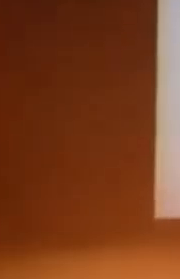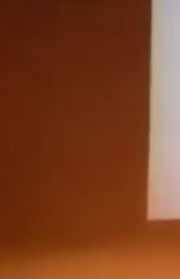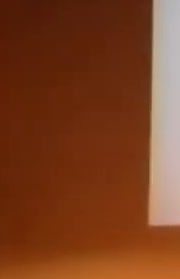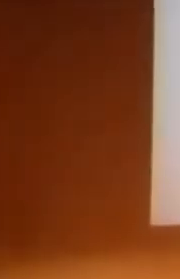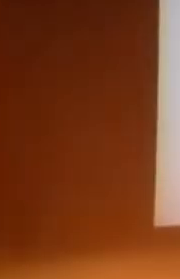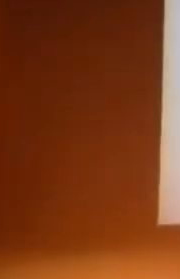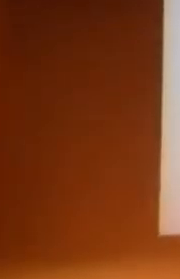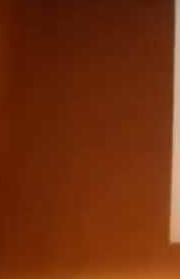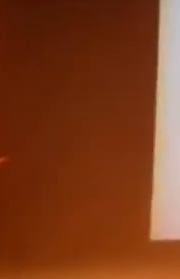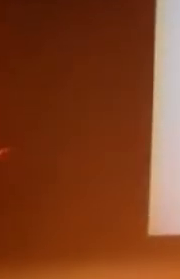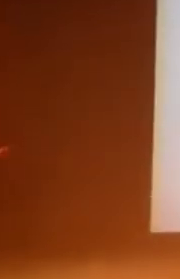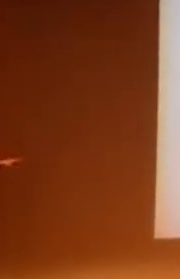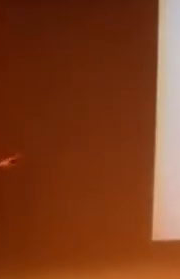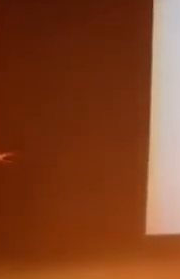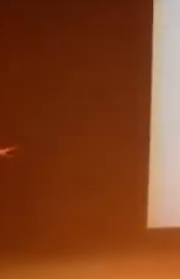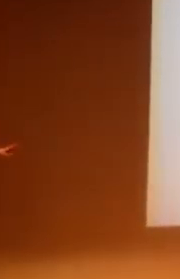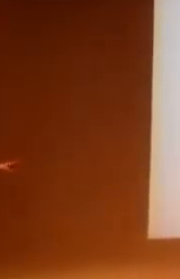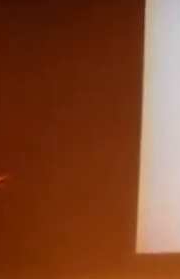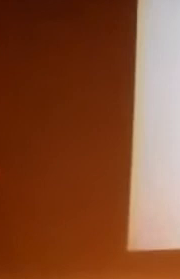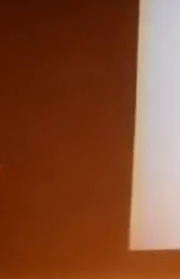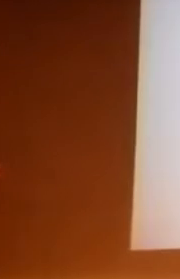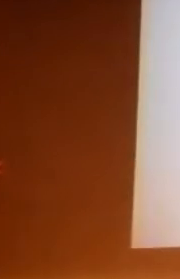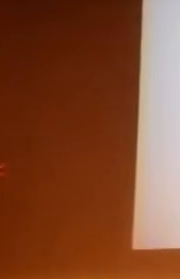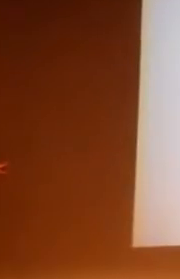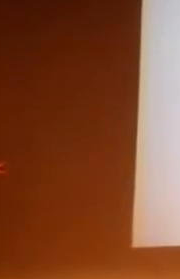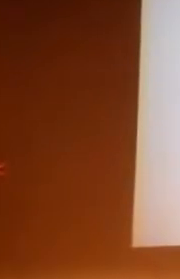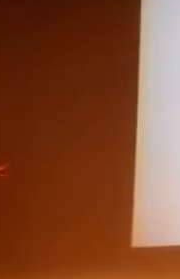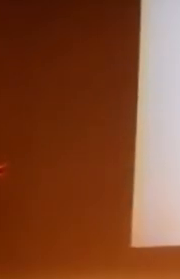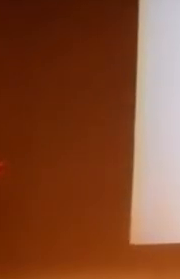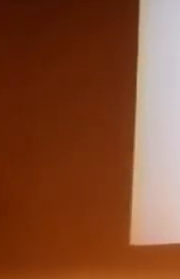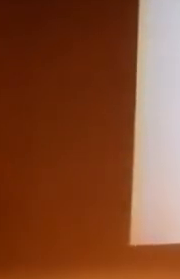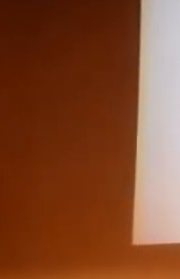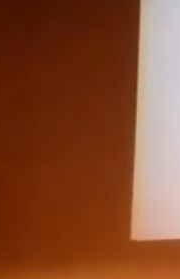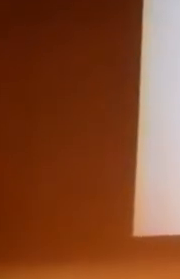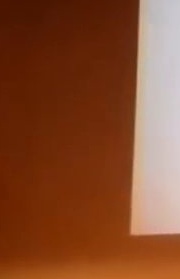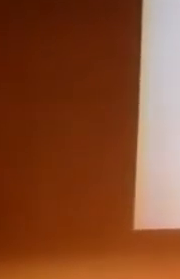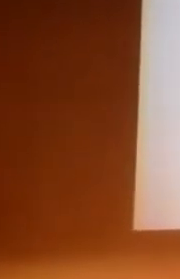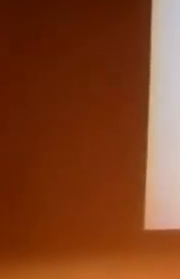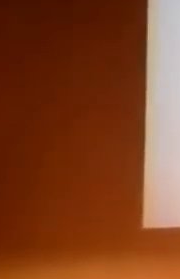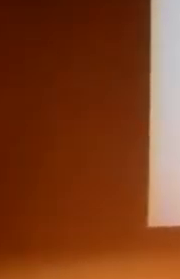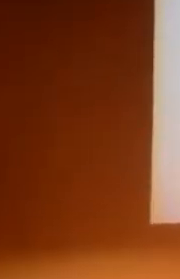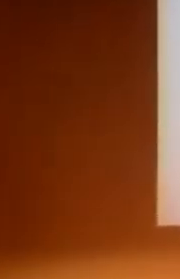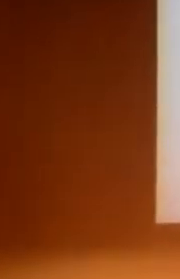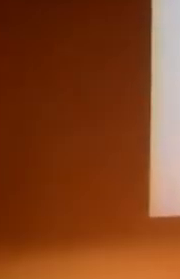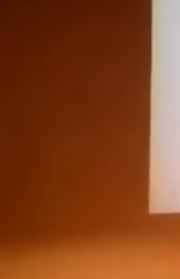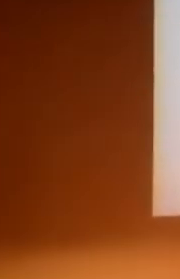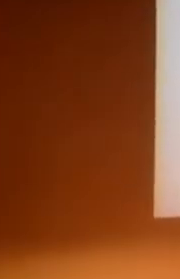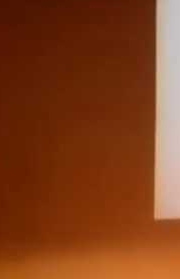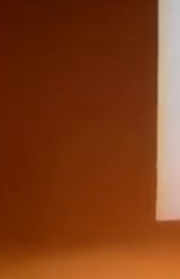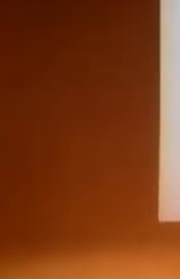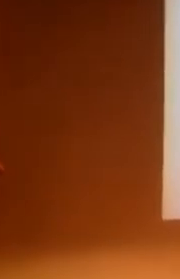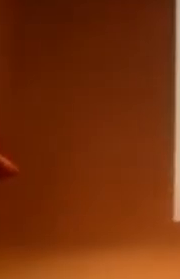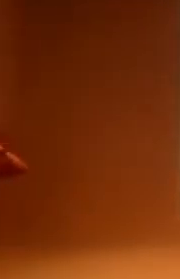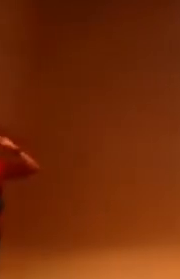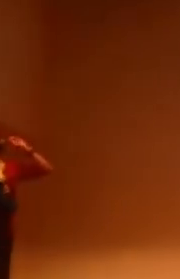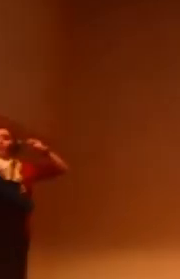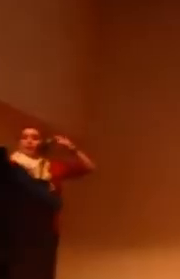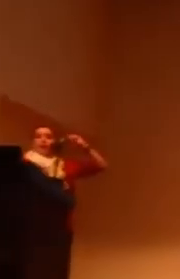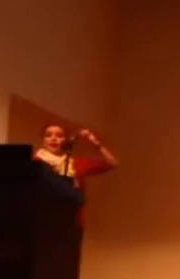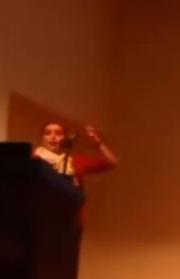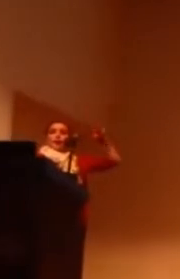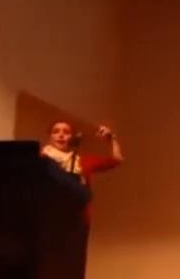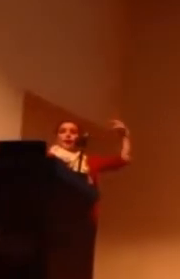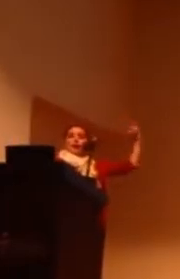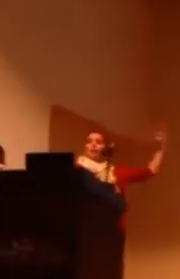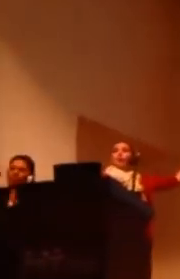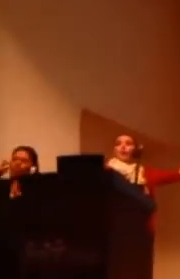cerebelo. En el cerebelo tenemos mayormente la memoria que no tiene que ver con la memoria verbal, sino la